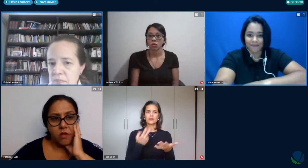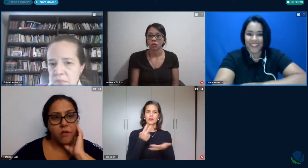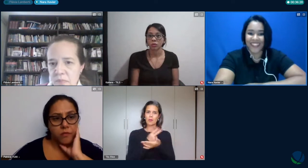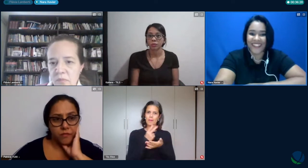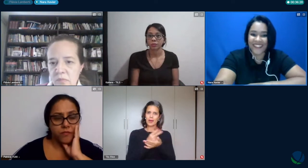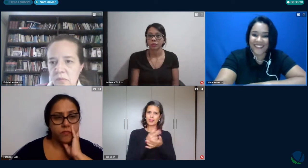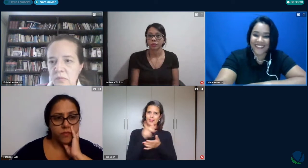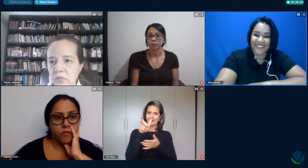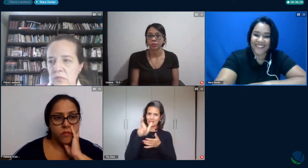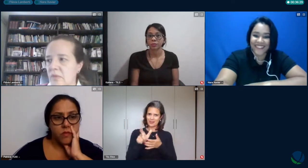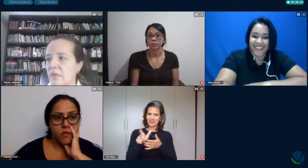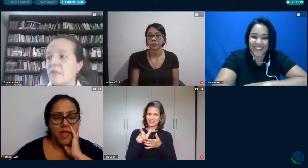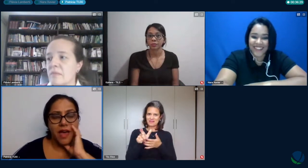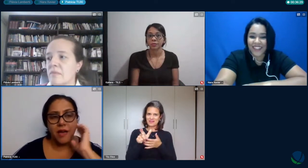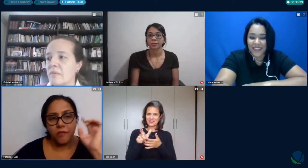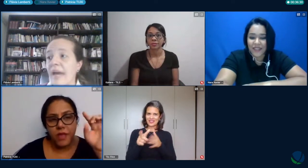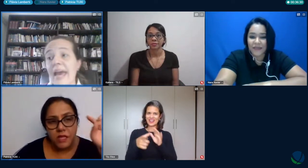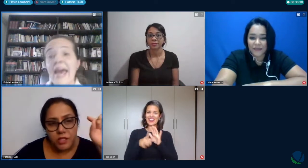né?